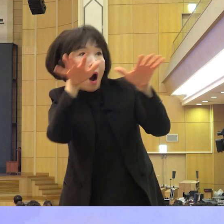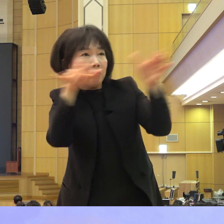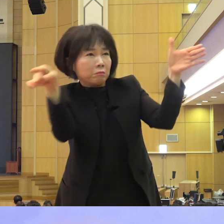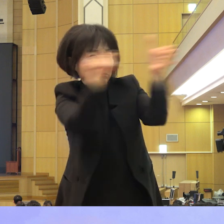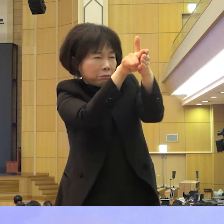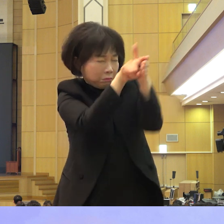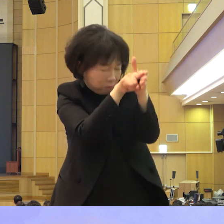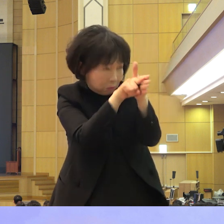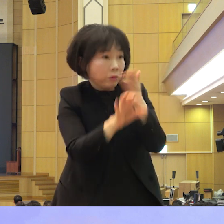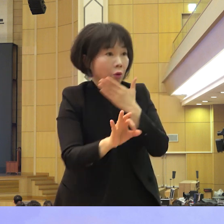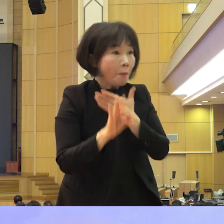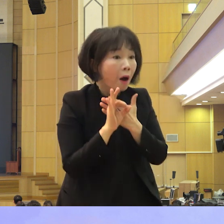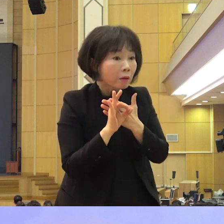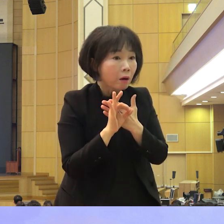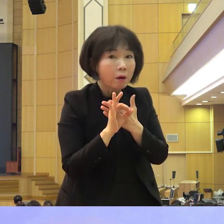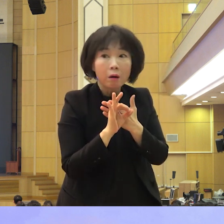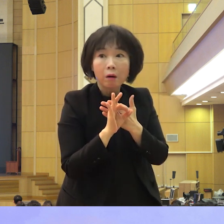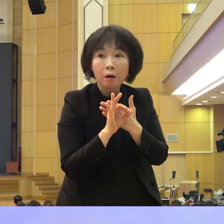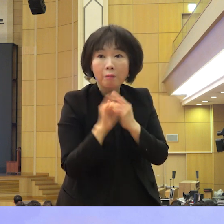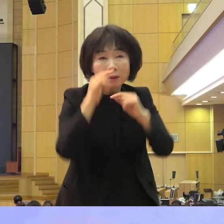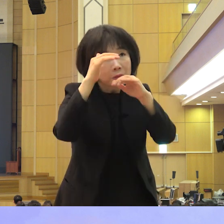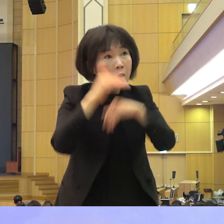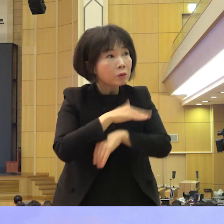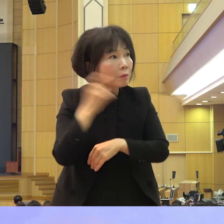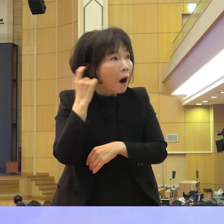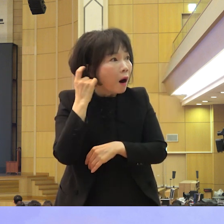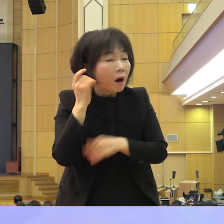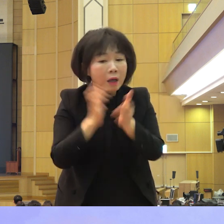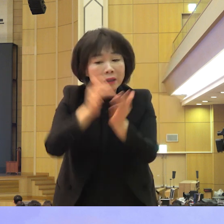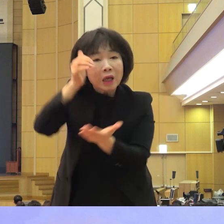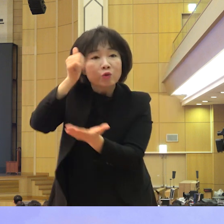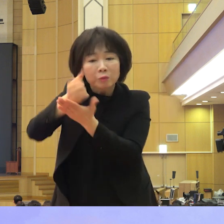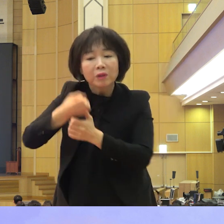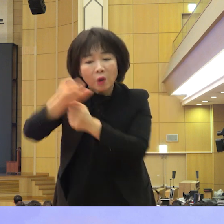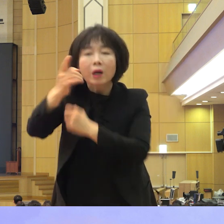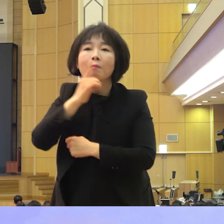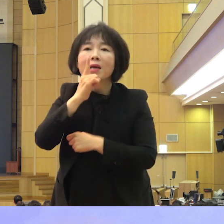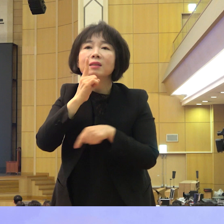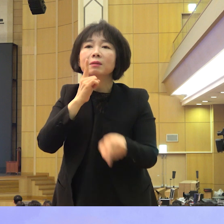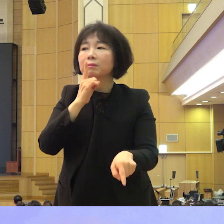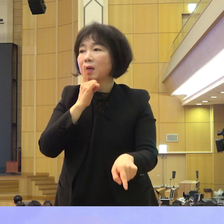보고 이 말이 무슨 말인가, 예수님이 하신 말씀인데,